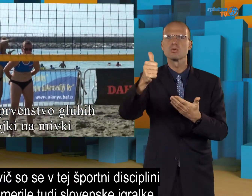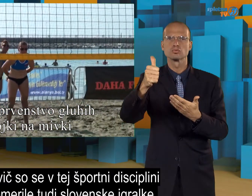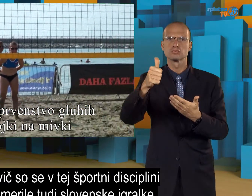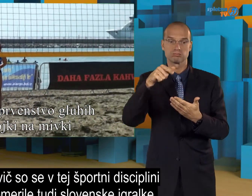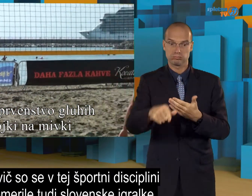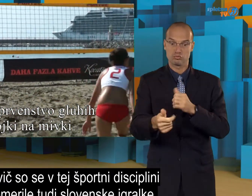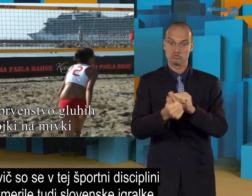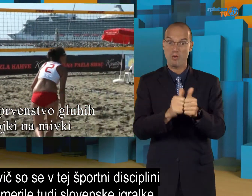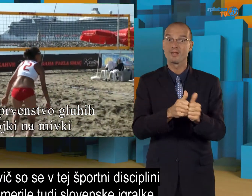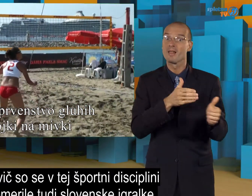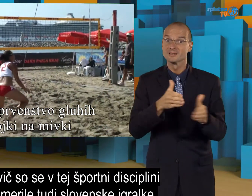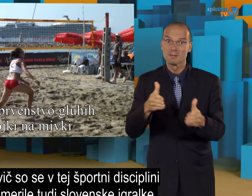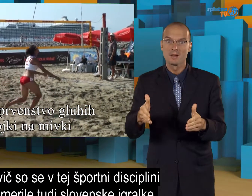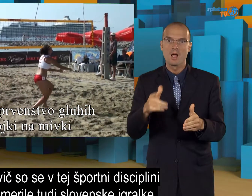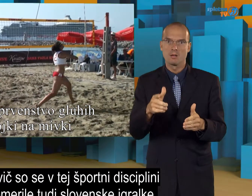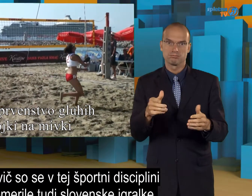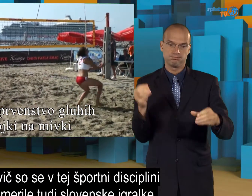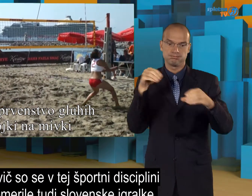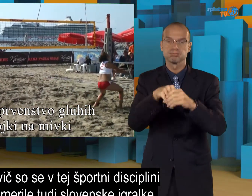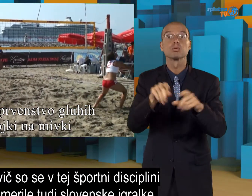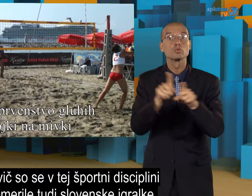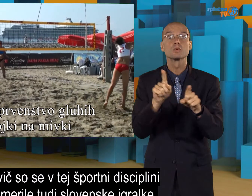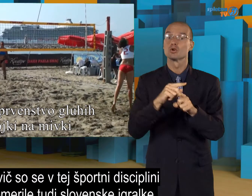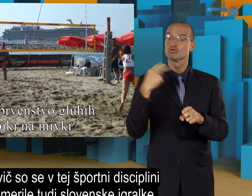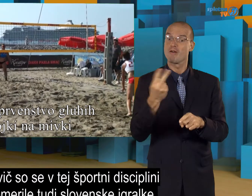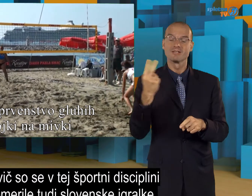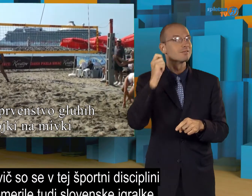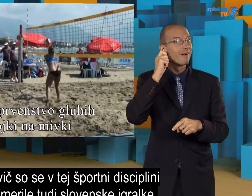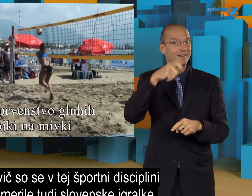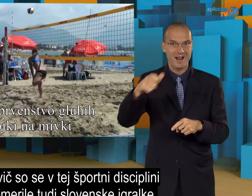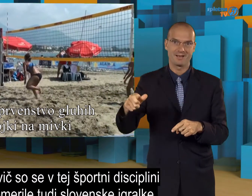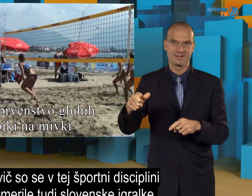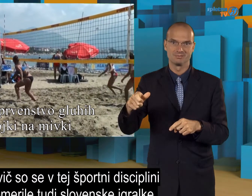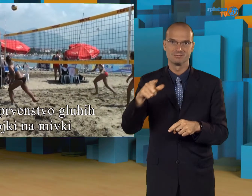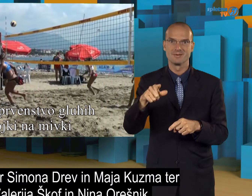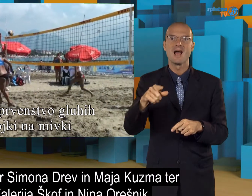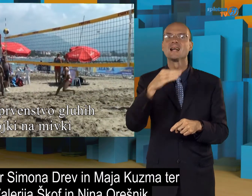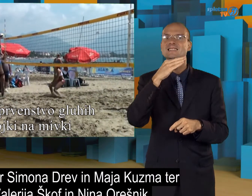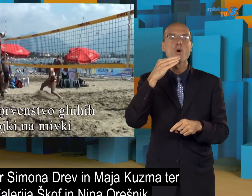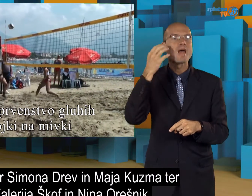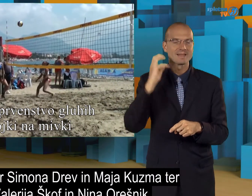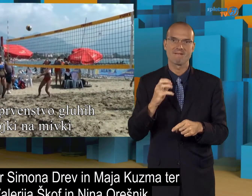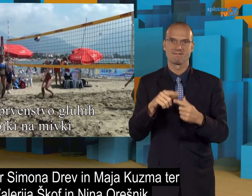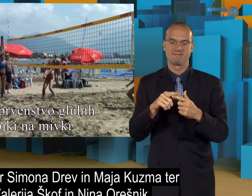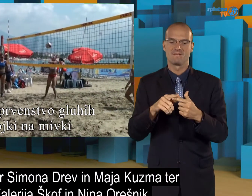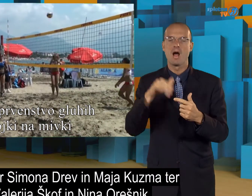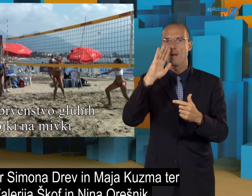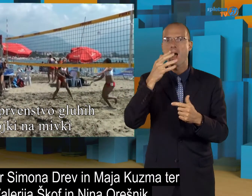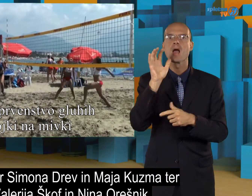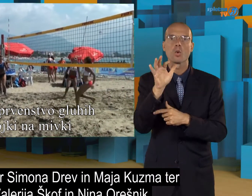Prvič so se v tej športni disciplini pomerile tudi slovenske igralke, in sicer Simona Drev in Maja Kuzma ter Valerija Škof